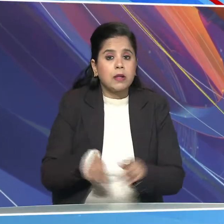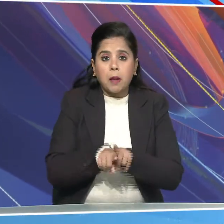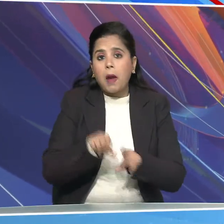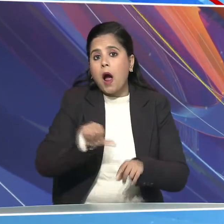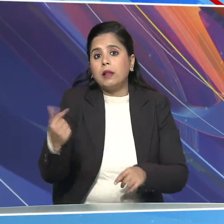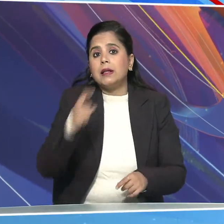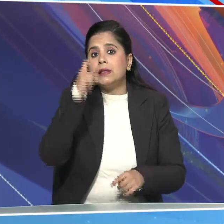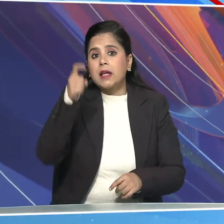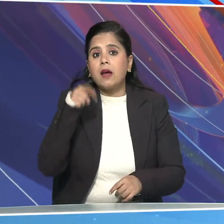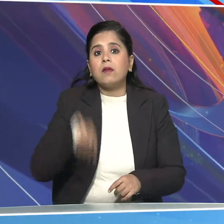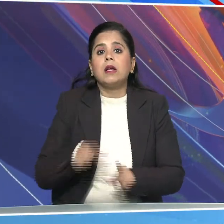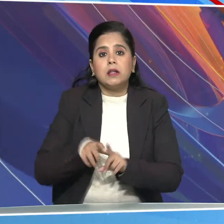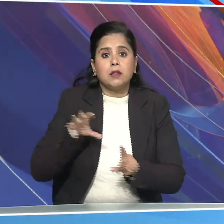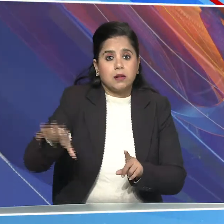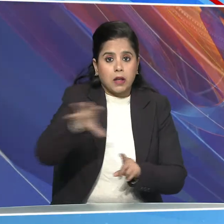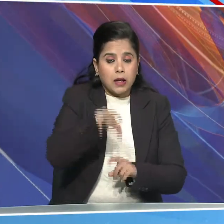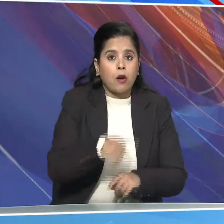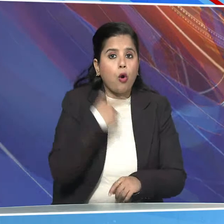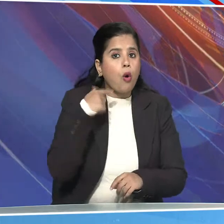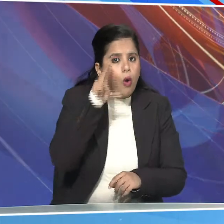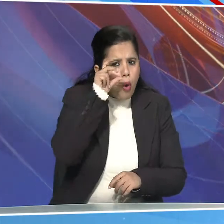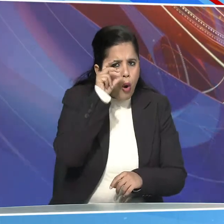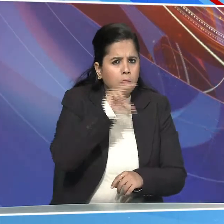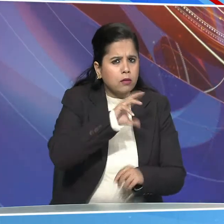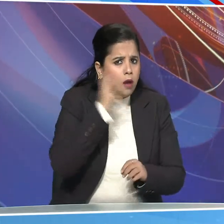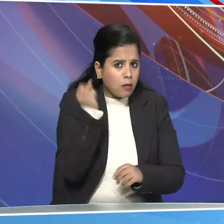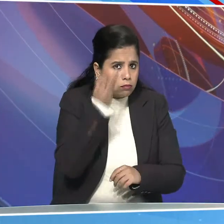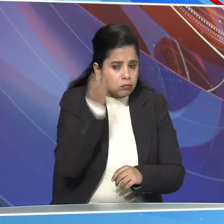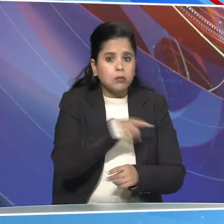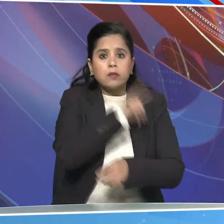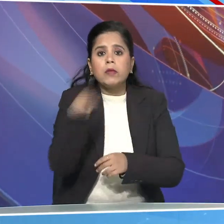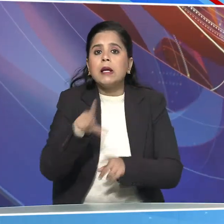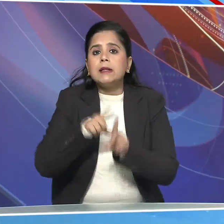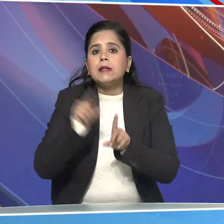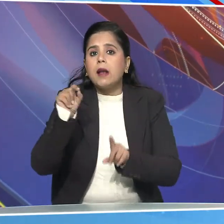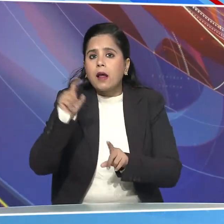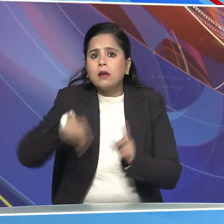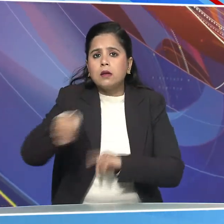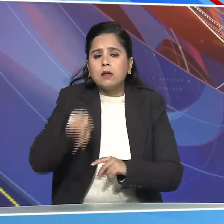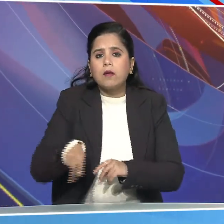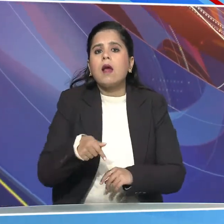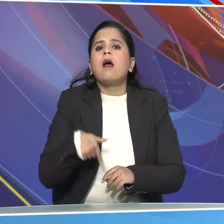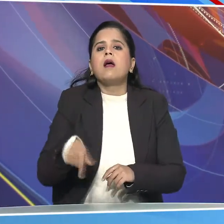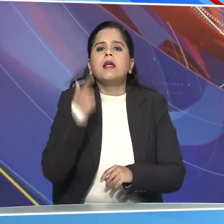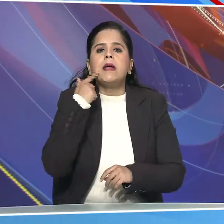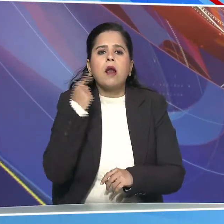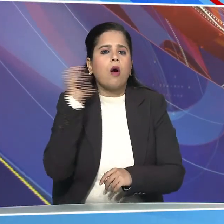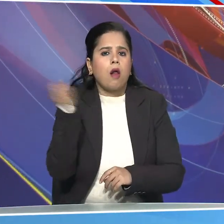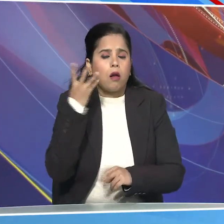लिए ऑरेंज तथा 10 जिलों के लिए येलो अलर्ट जारी किया गया है